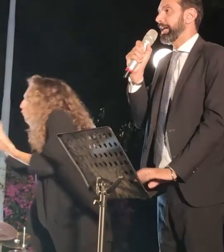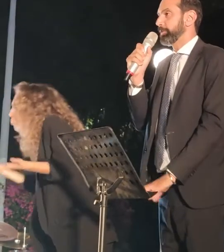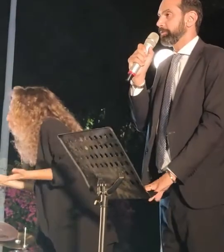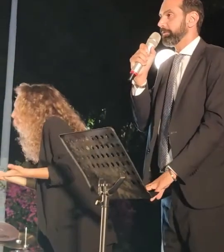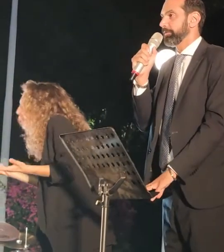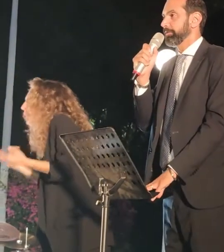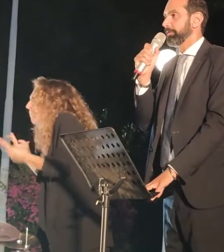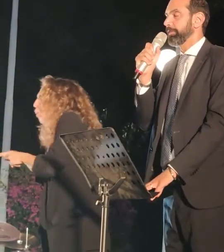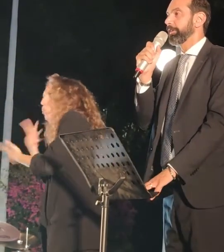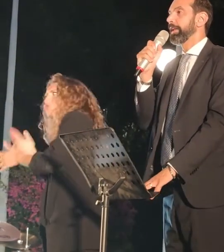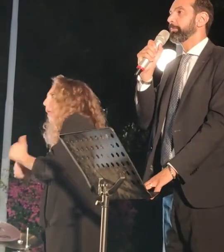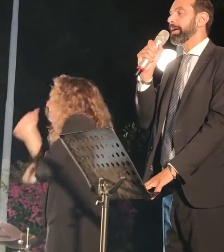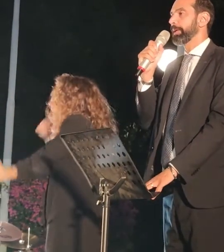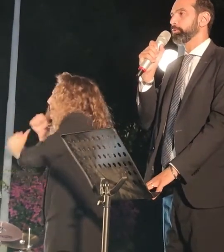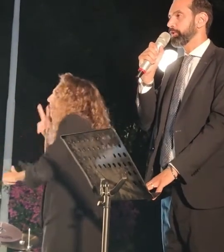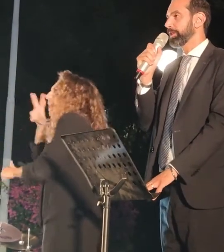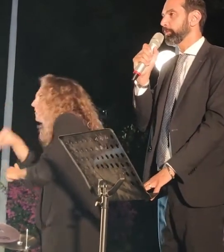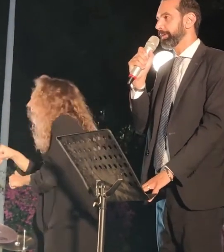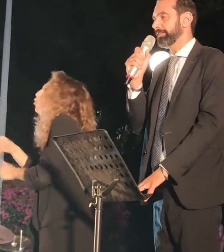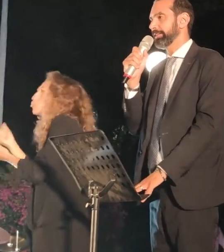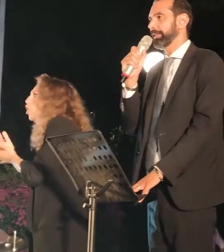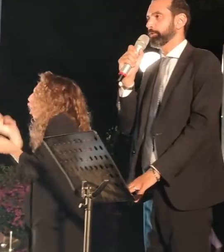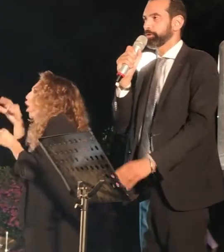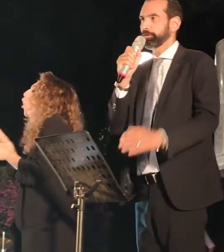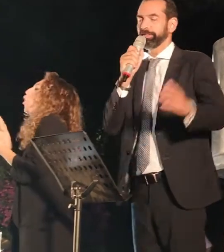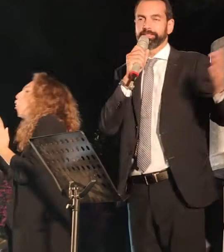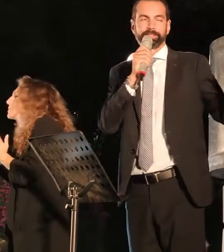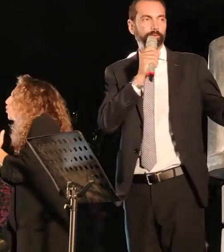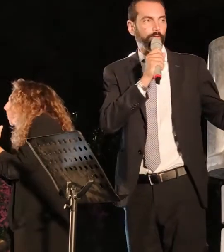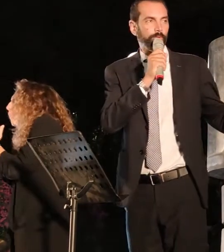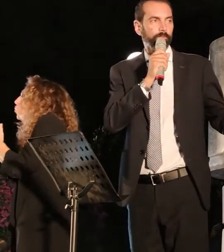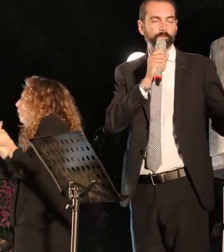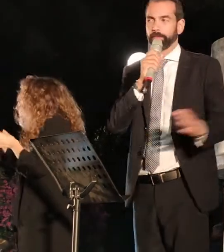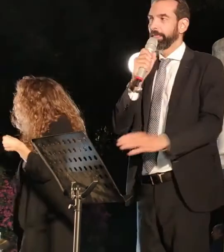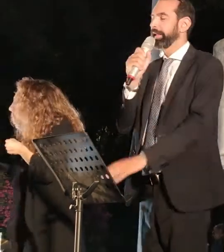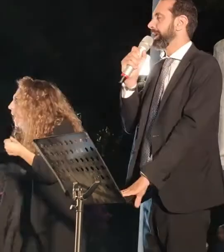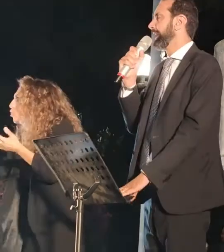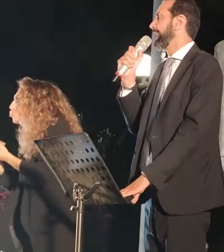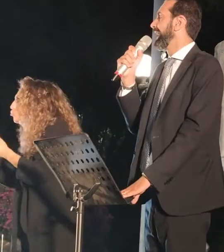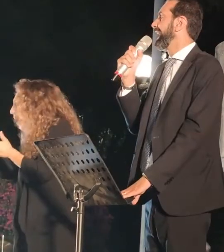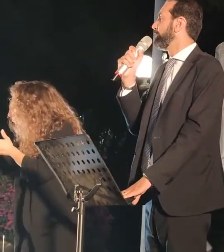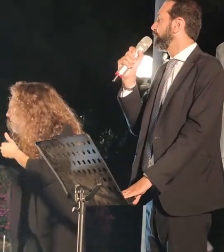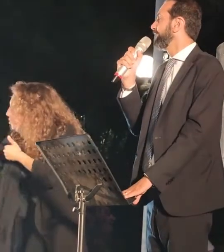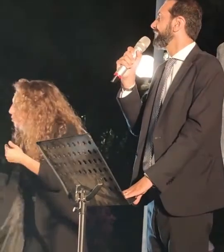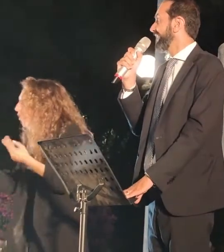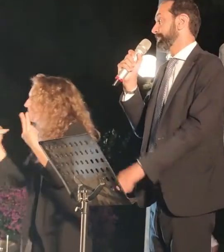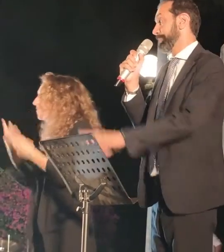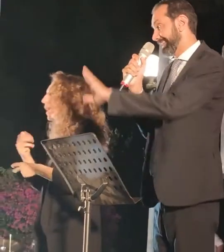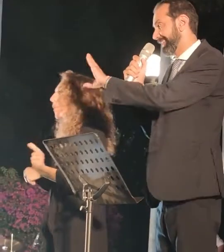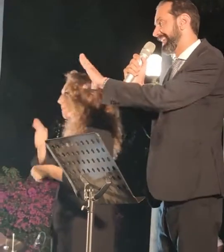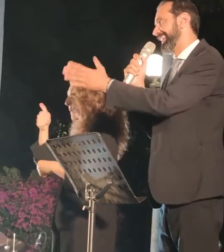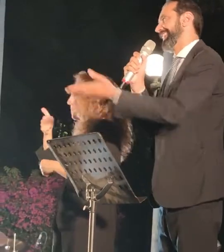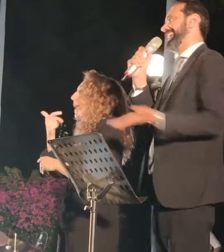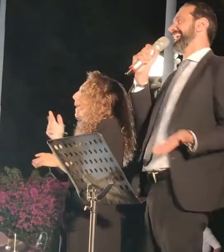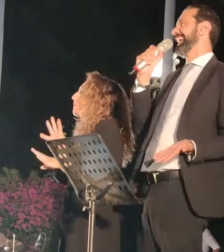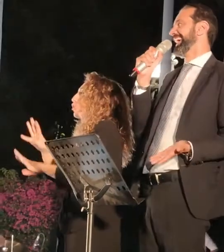praticamente avverato. La mia prima uscita pubblica è stata la processione di Sant'Antonio. E voi...